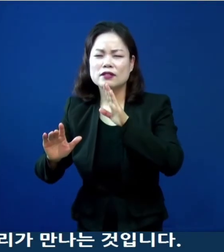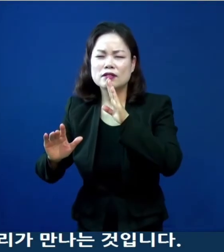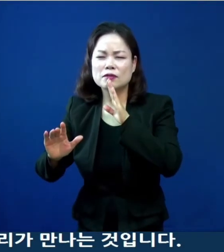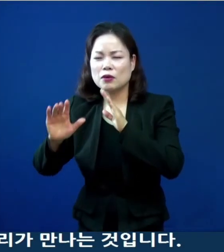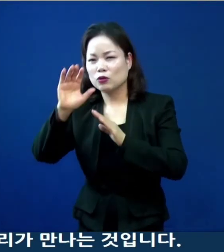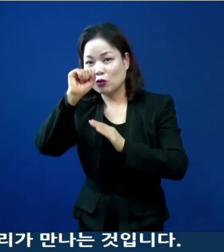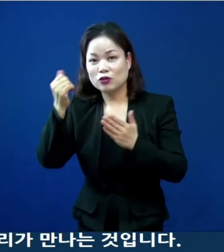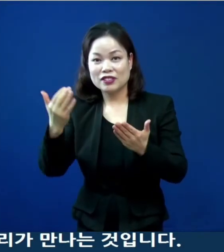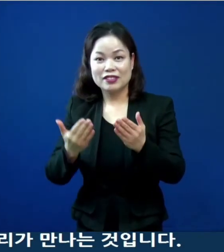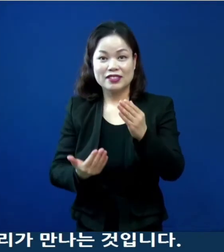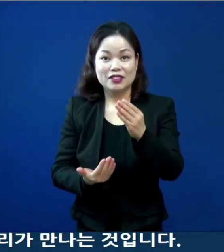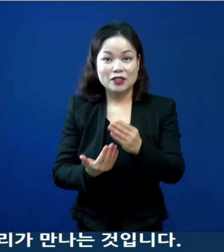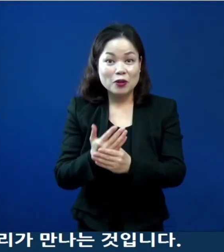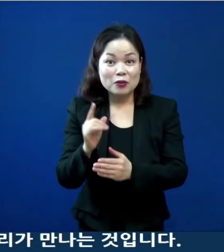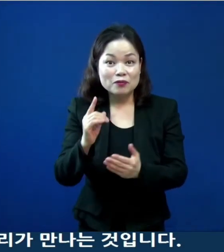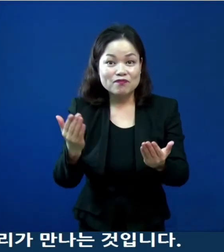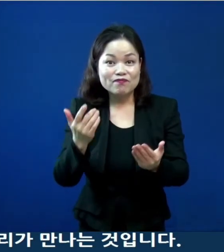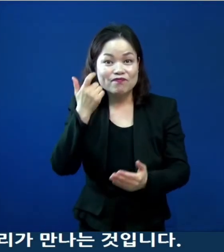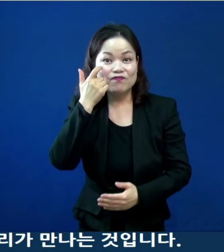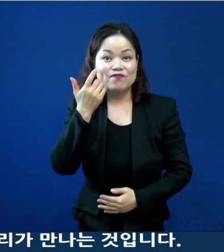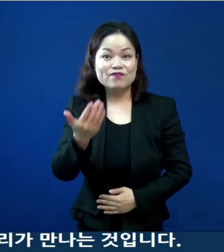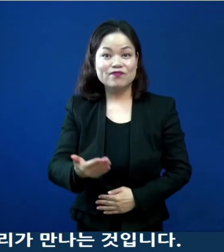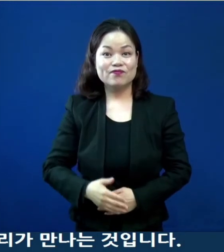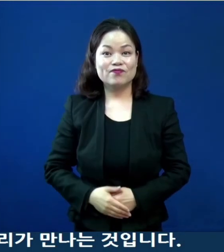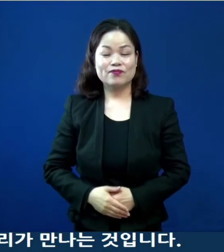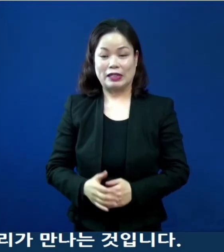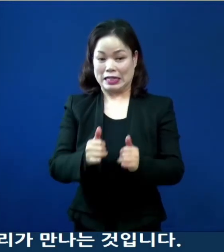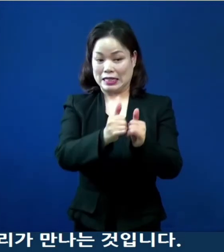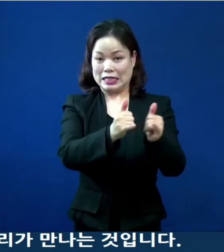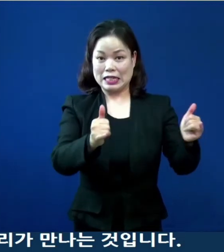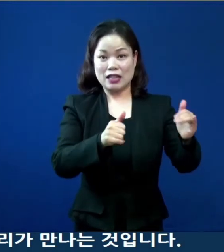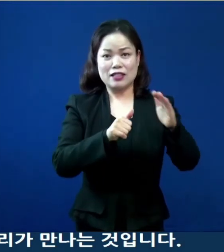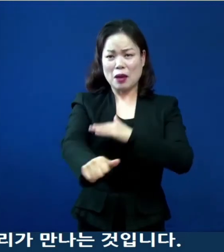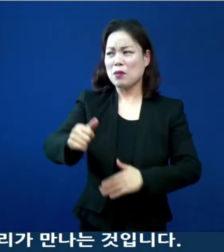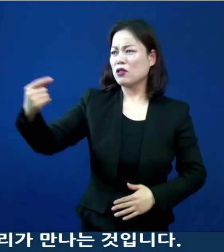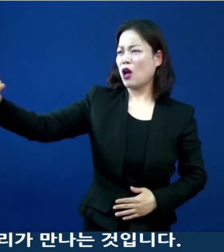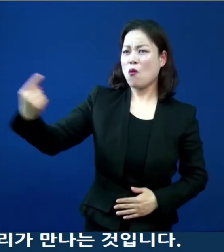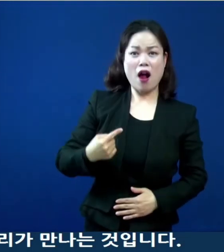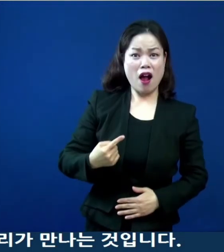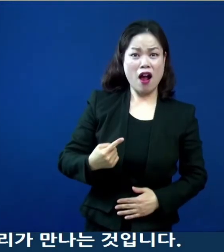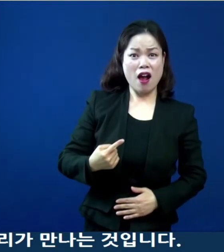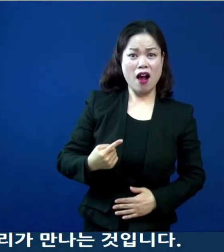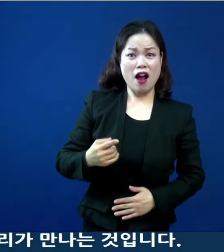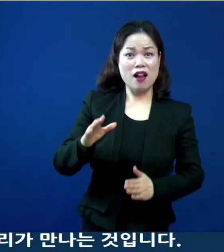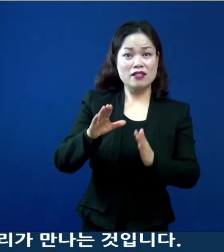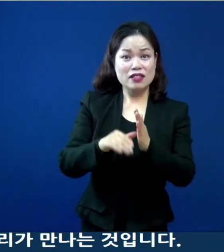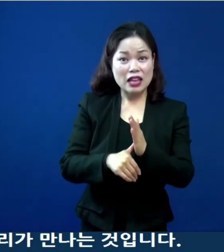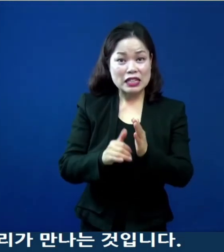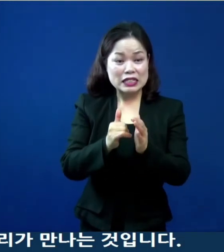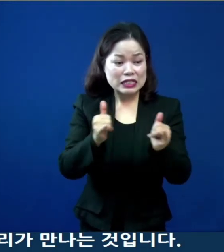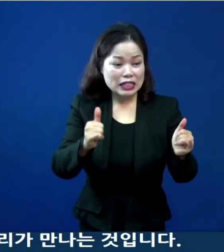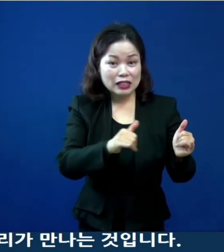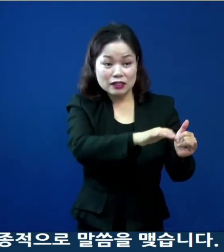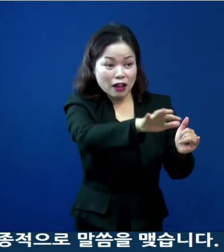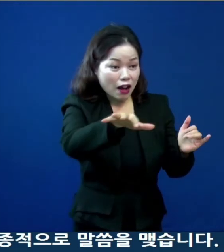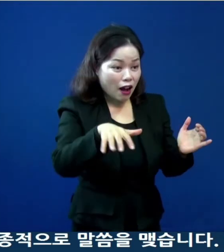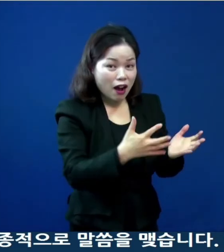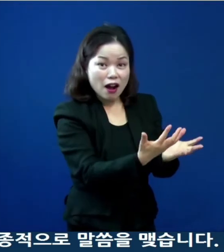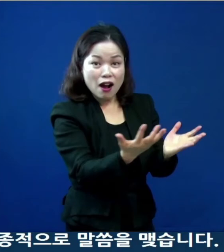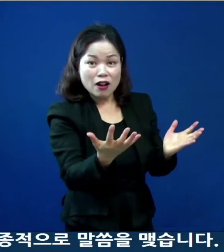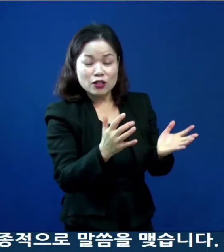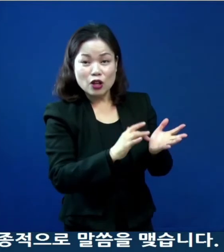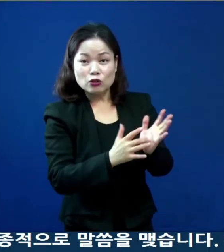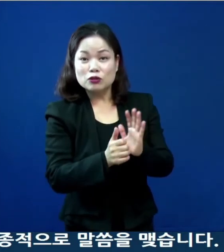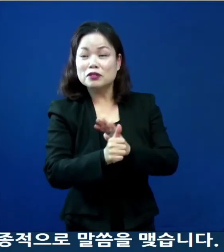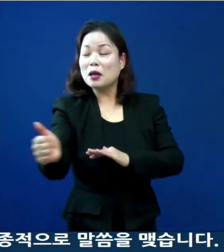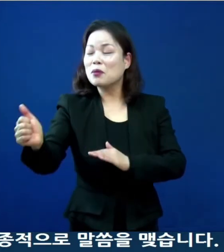하나 생겼습니다. 어떤 일이냐면 인간 대표 나와 그랬을 때 인간들이 다 예수님